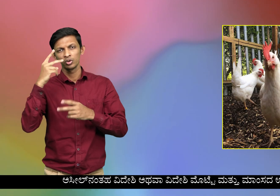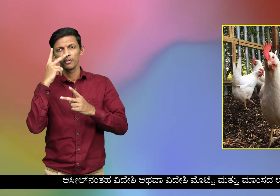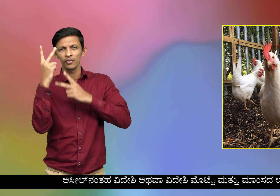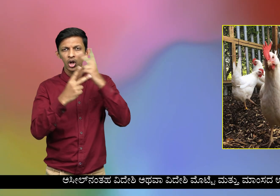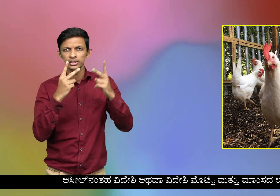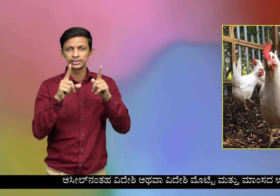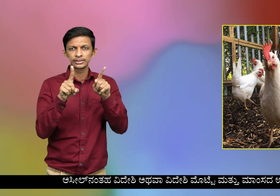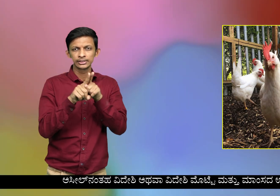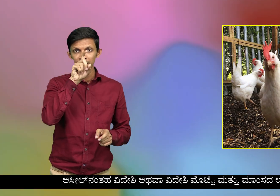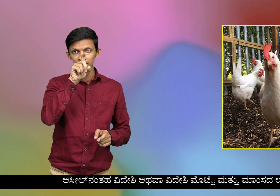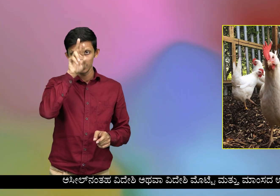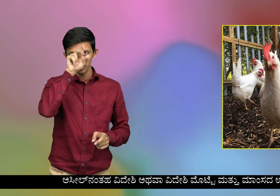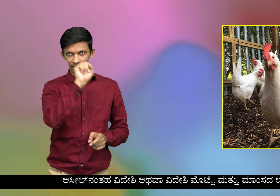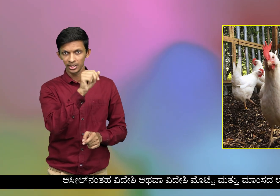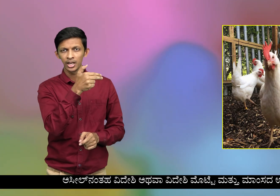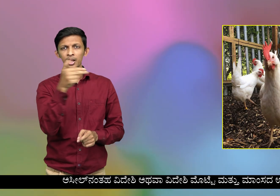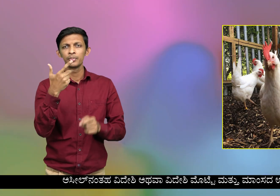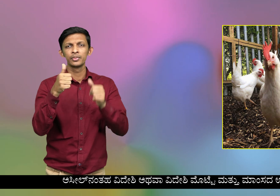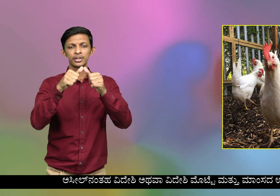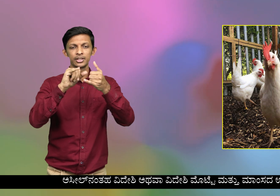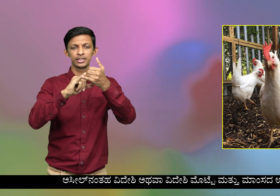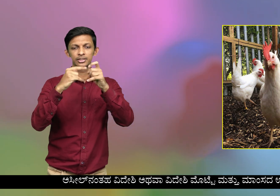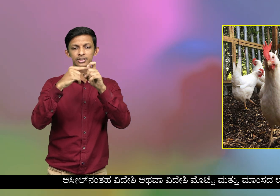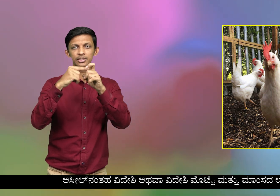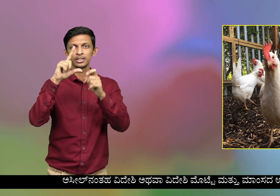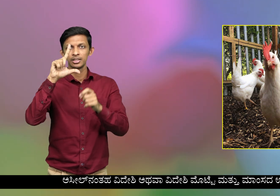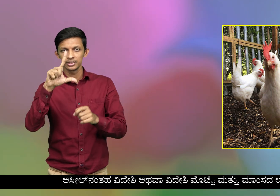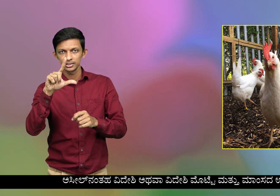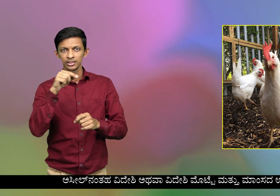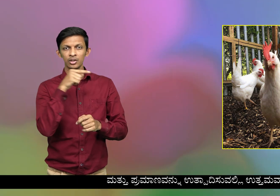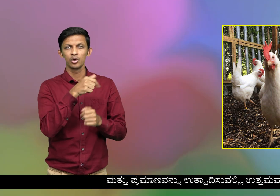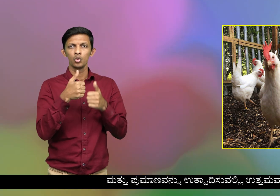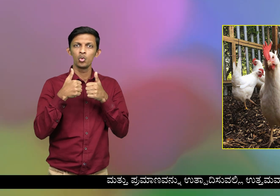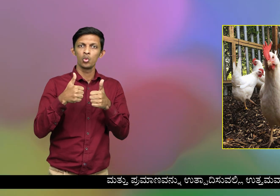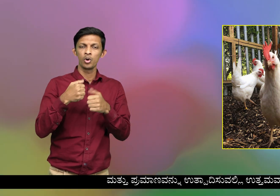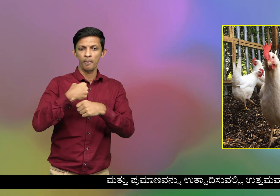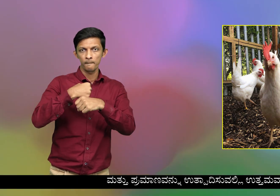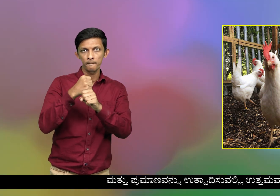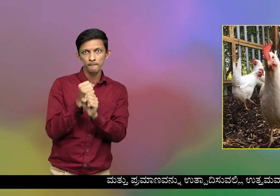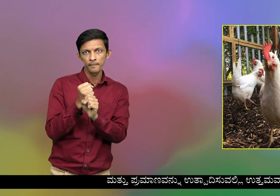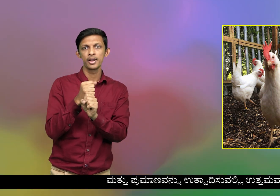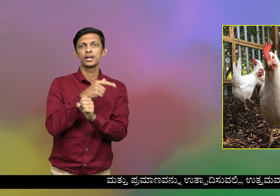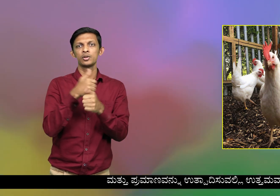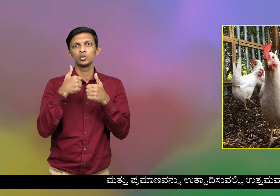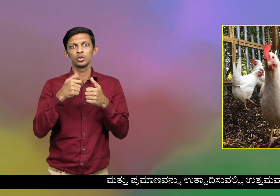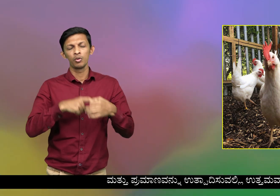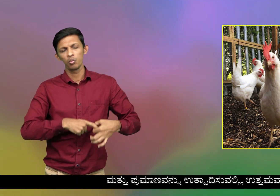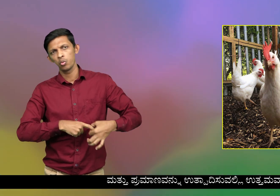ಆಸೆಲ್ನಂತಹ ವಿದೇಶಿ ಮೊಟ್ಟೆ ಮತ್ತು ಮಾಂಸದ ಉತ್ತಮ ಗುಣಮಟ್ಟ ಮತ್ತು ಪ್ರಮಾಣವನ್ನು ಉತ್ಪಾದಿಸುವ ಉತ್ತಮವಾಗಿದೆ.